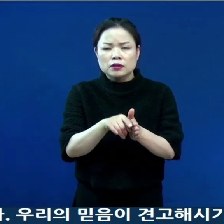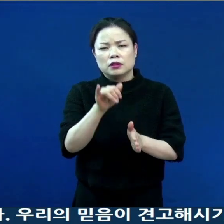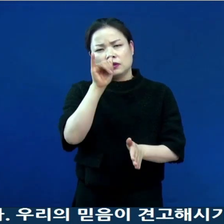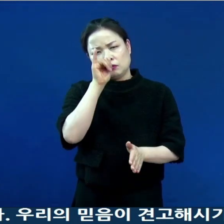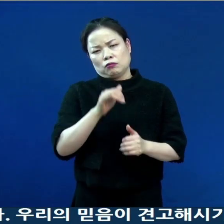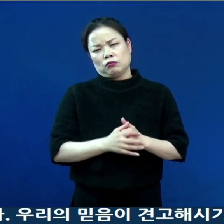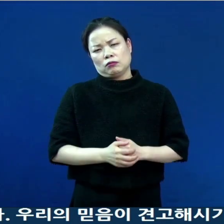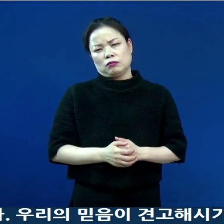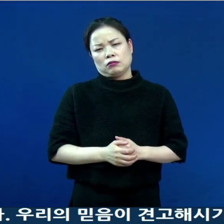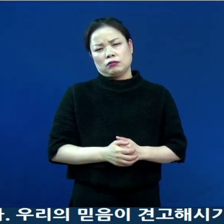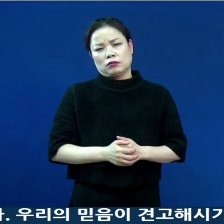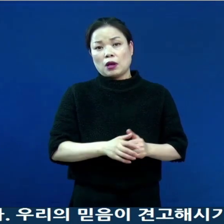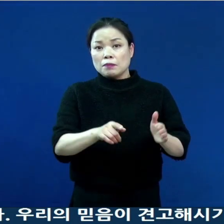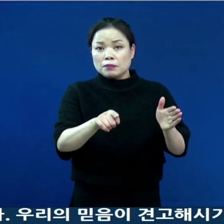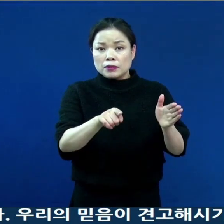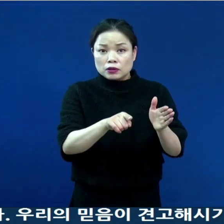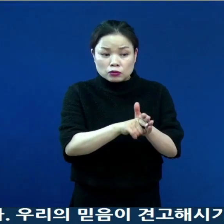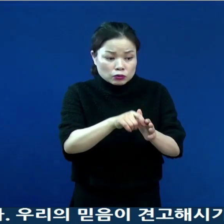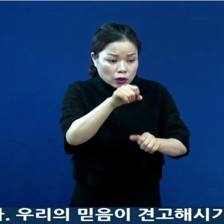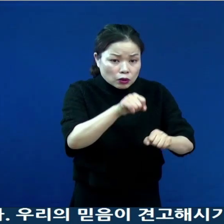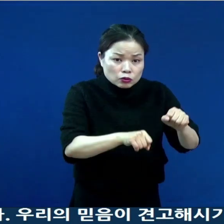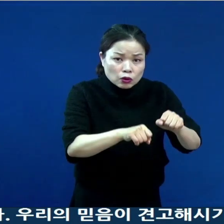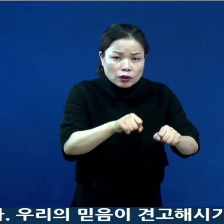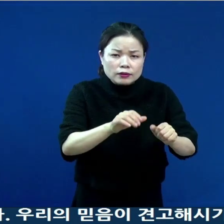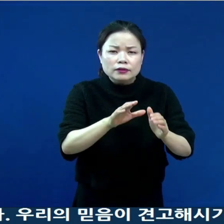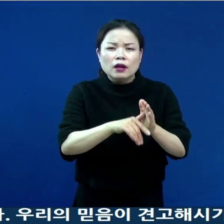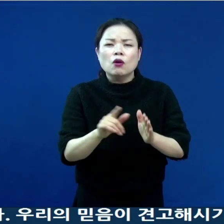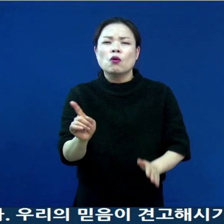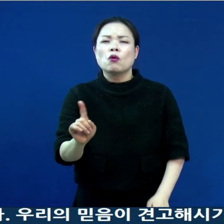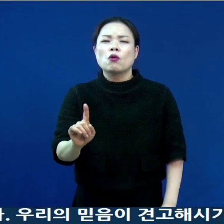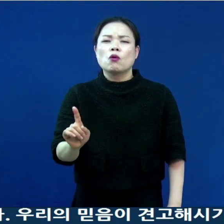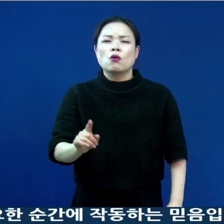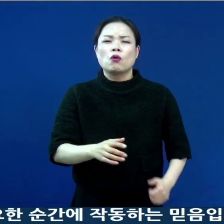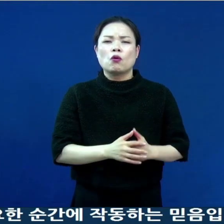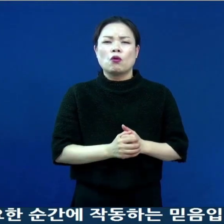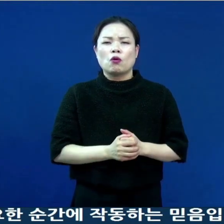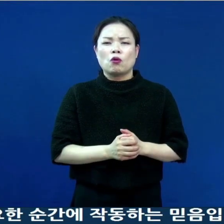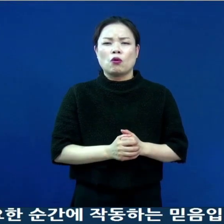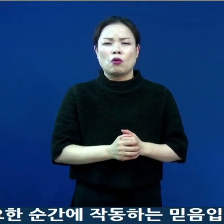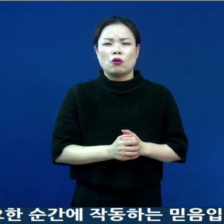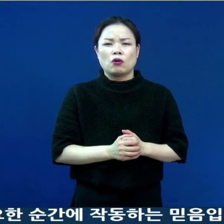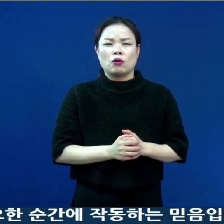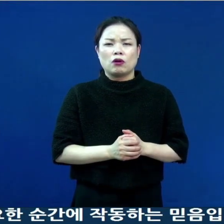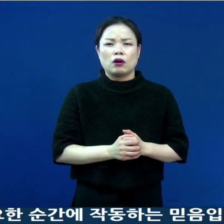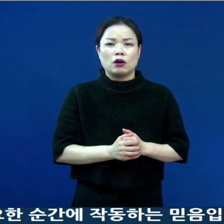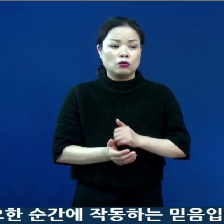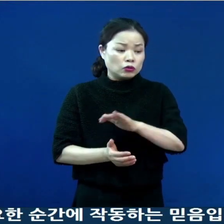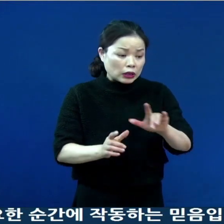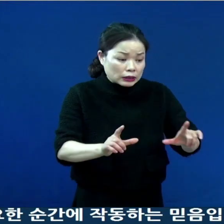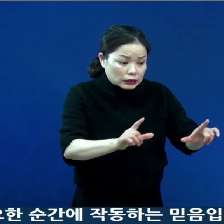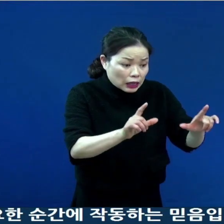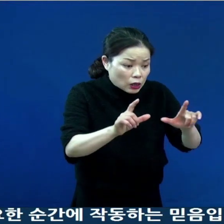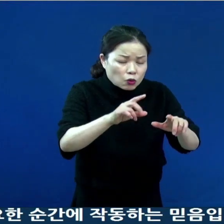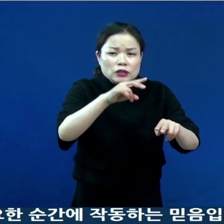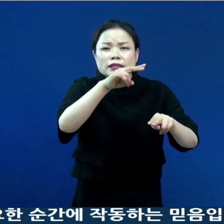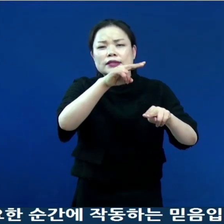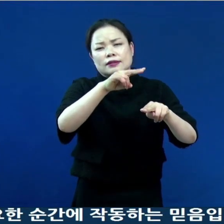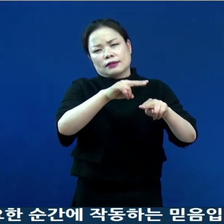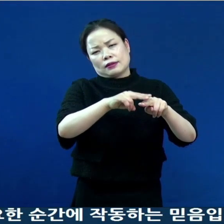분이에요. 그럼 믿음이 작동해야 될 때가 언제냐면 우리가 살고 있는 그